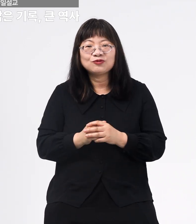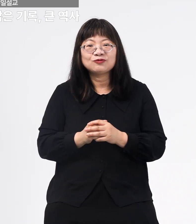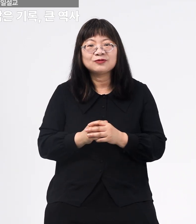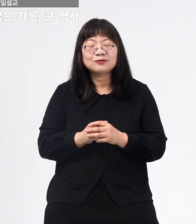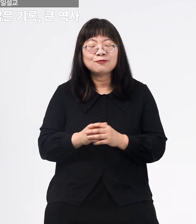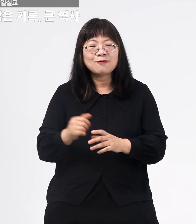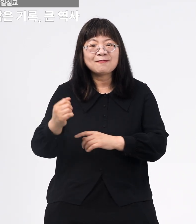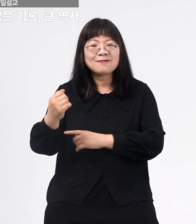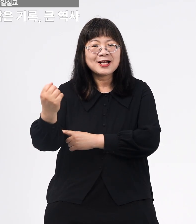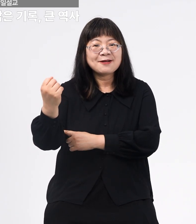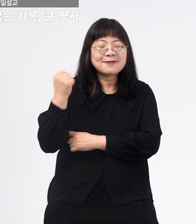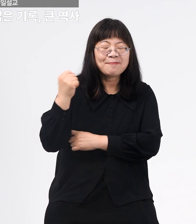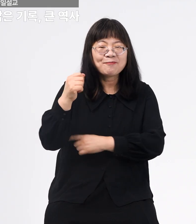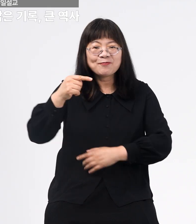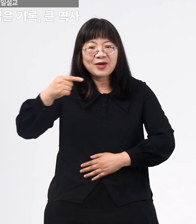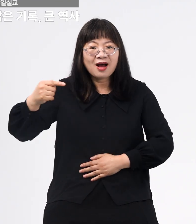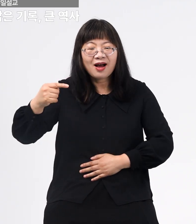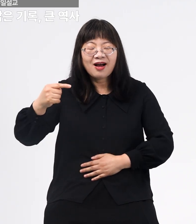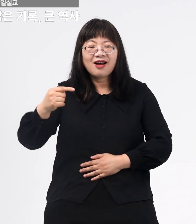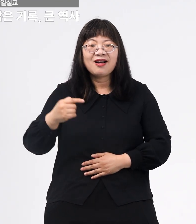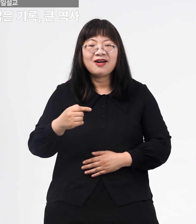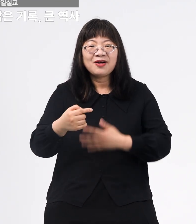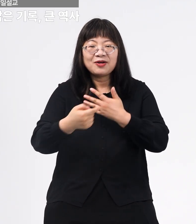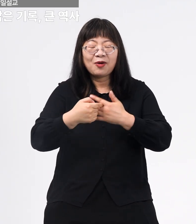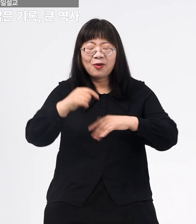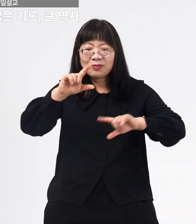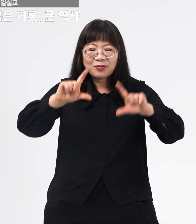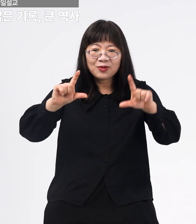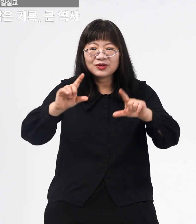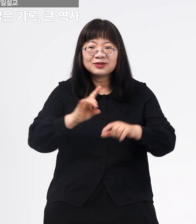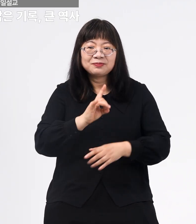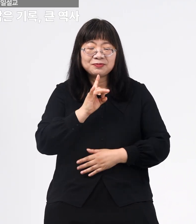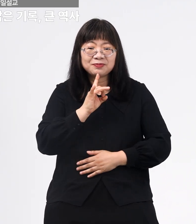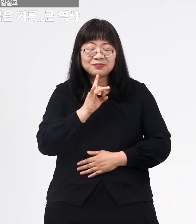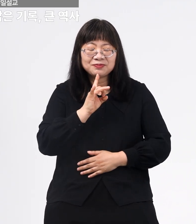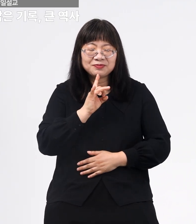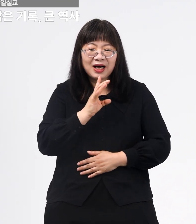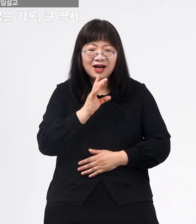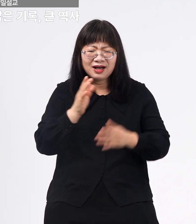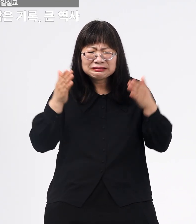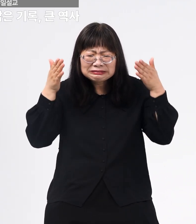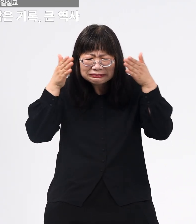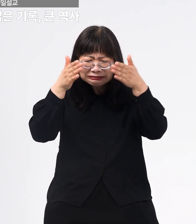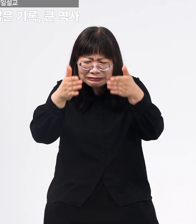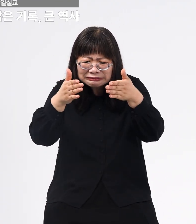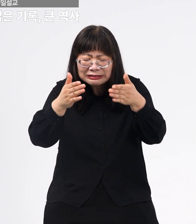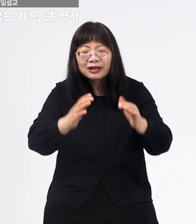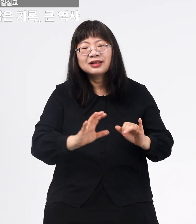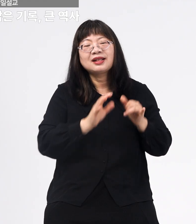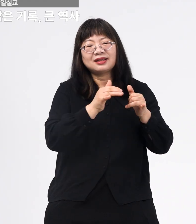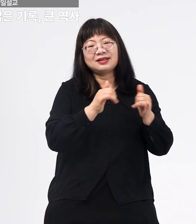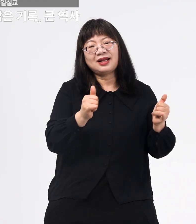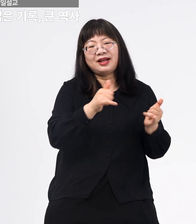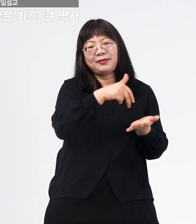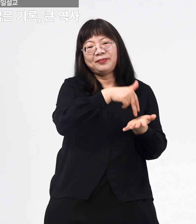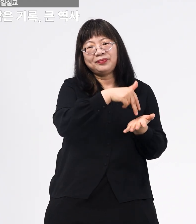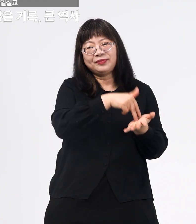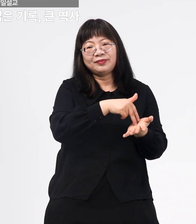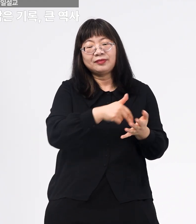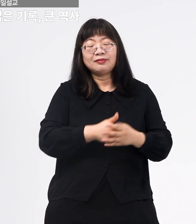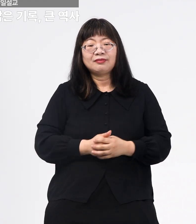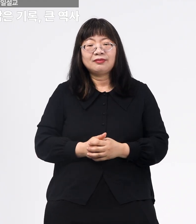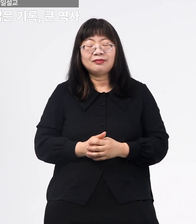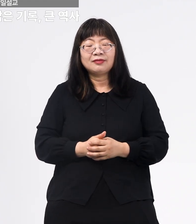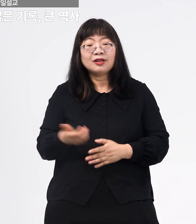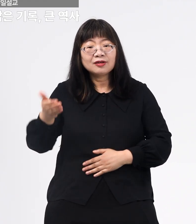우뚝하고 복이 걸출한 모습만 집중하는 것이 세상의 이치입니다. 그런데